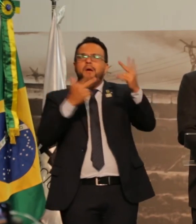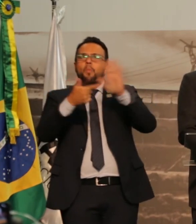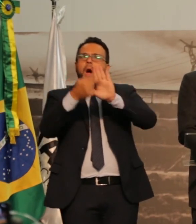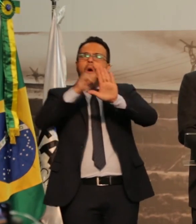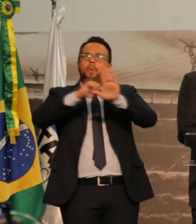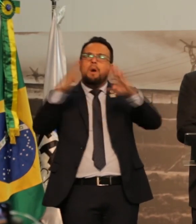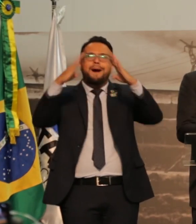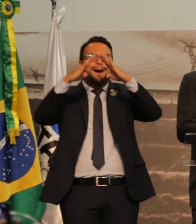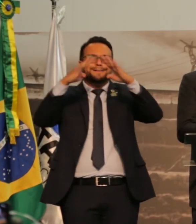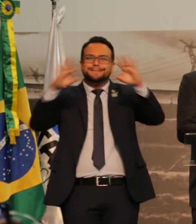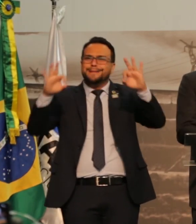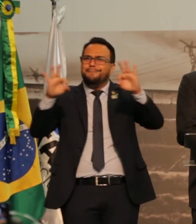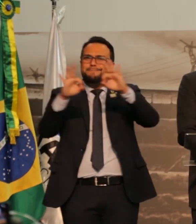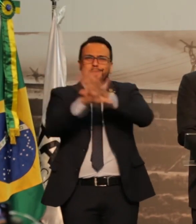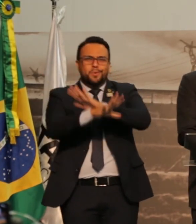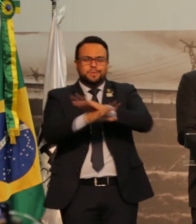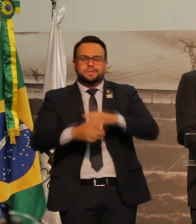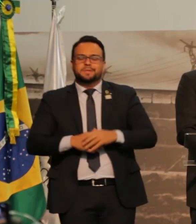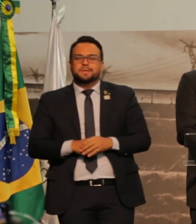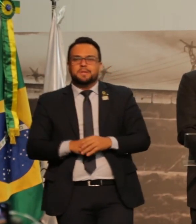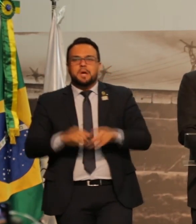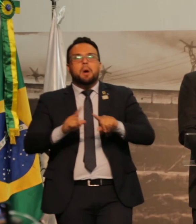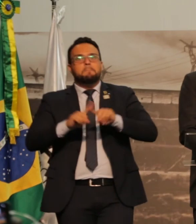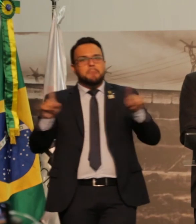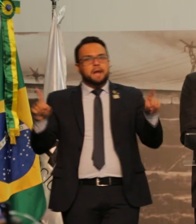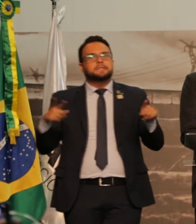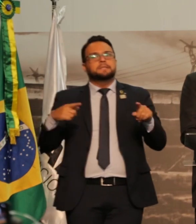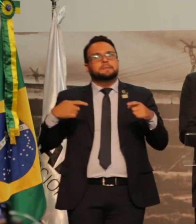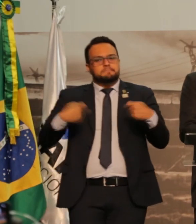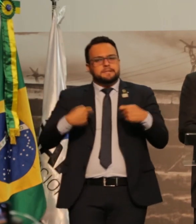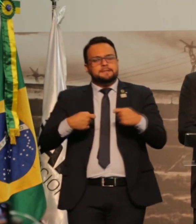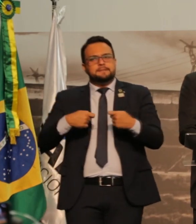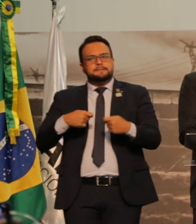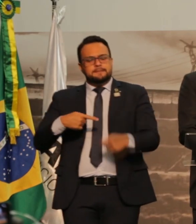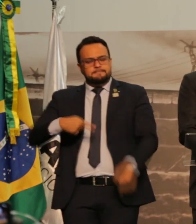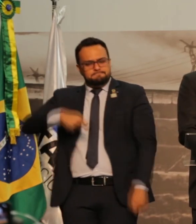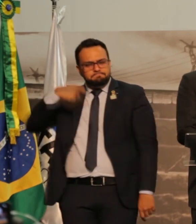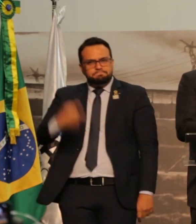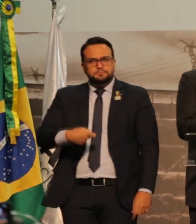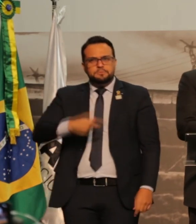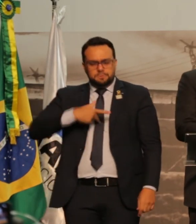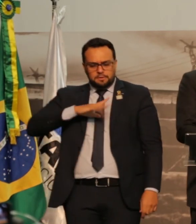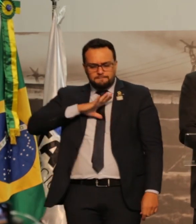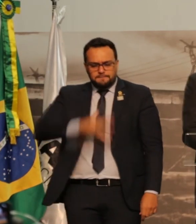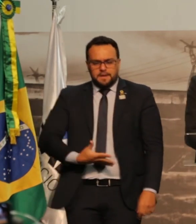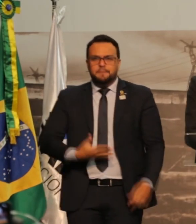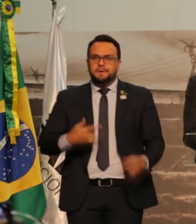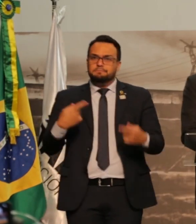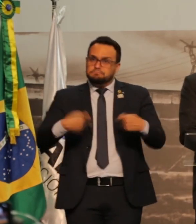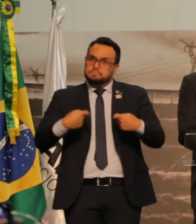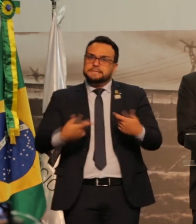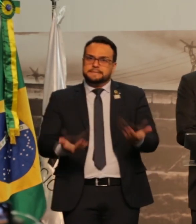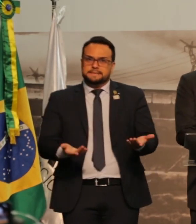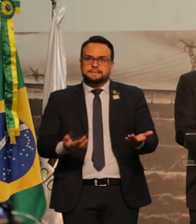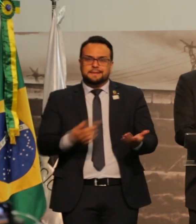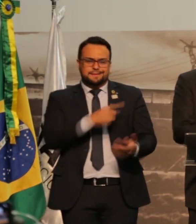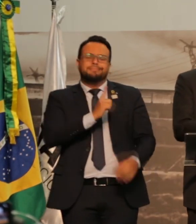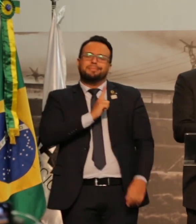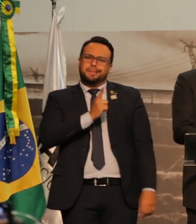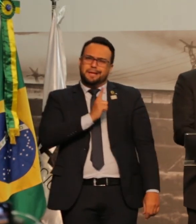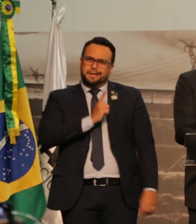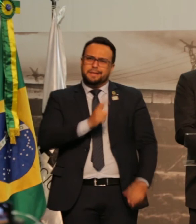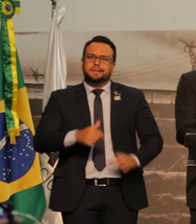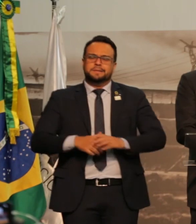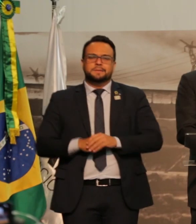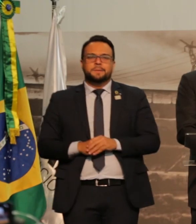que ter pulso, e ele tem. Tem que ter coragem para decidir, e ele tem.